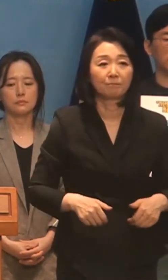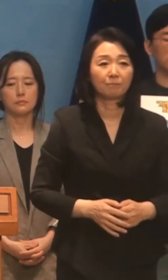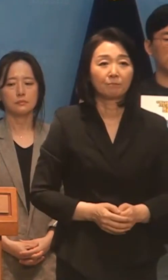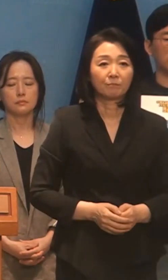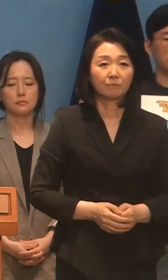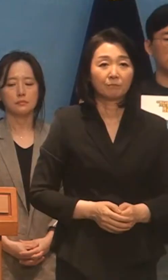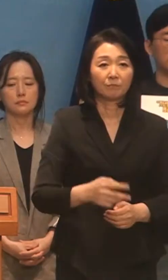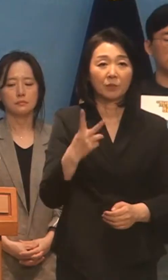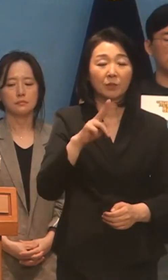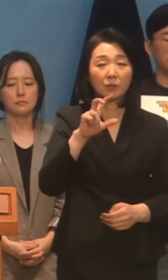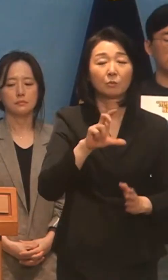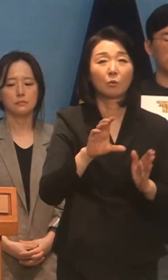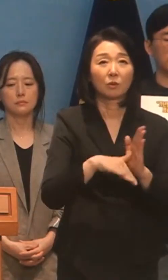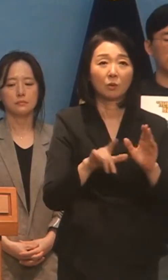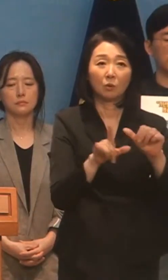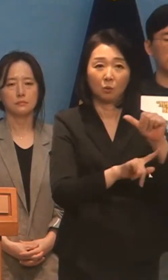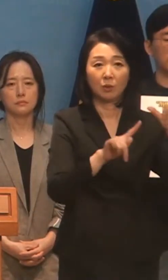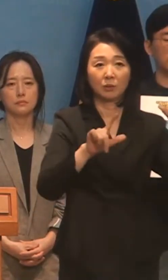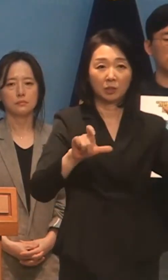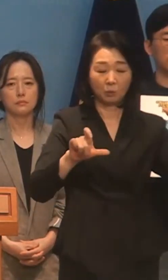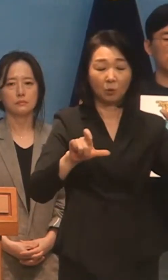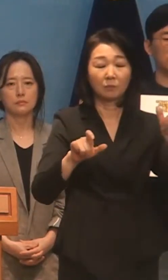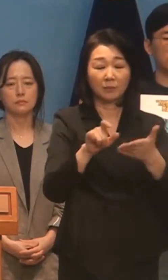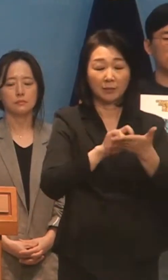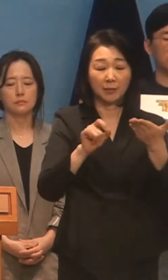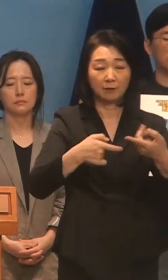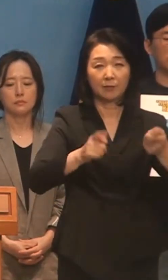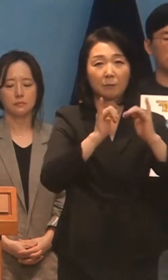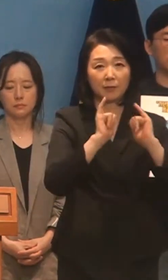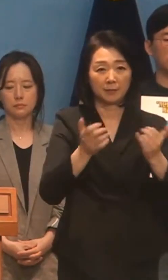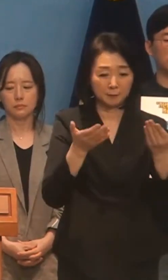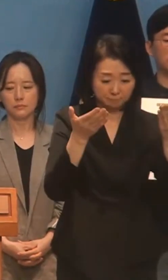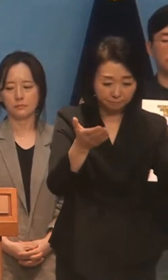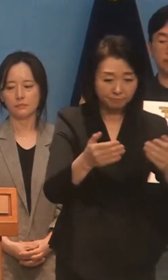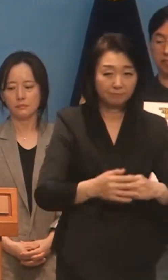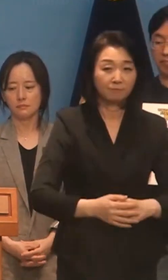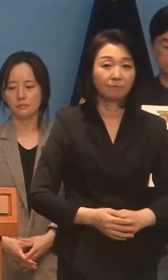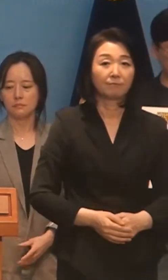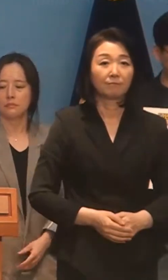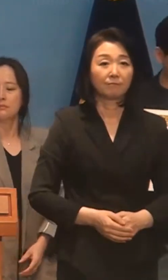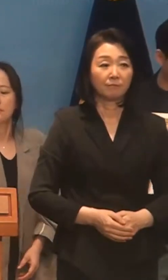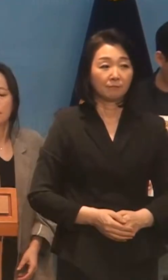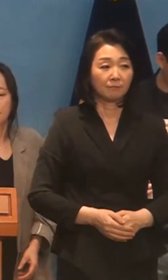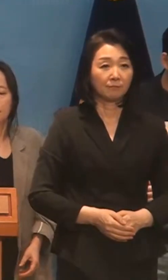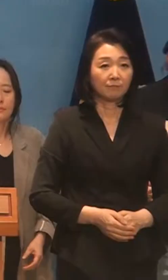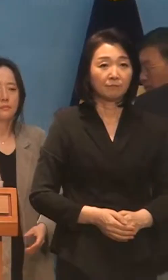2025년 5월 15일 기자회견 참가자 알고